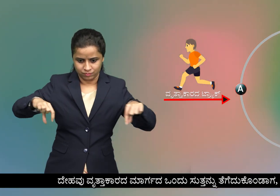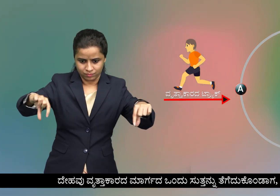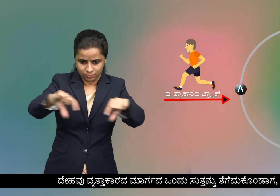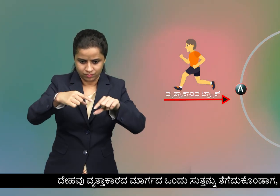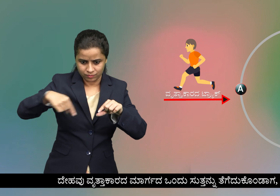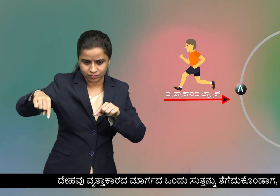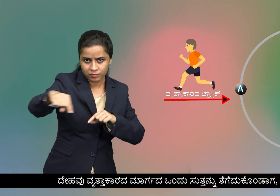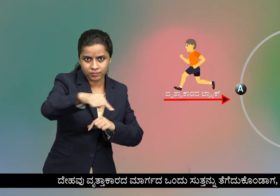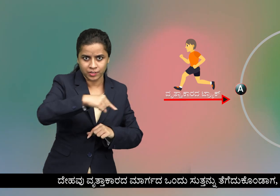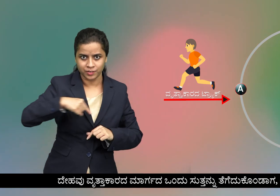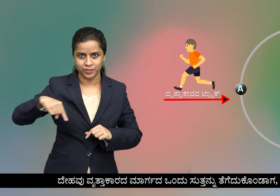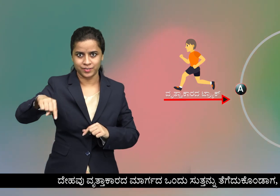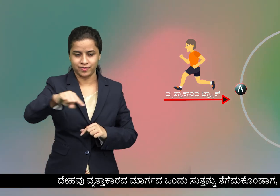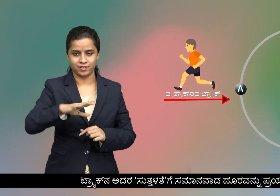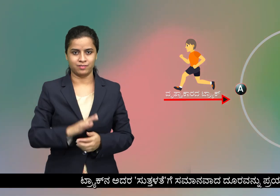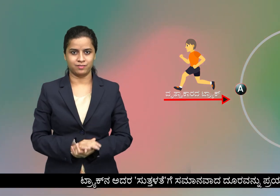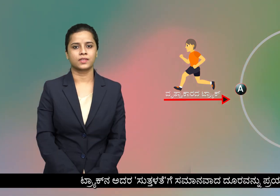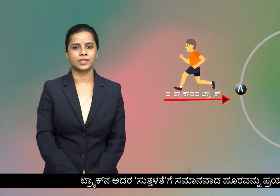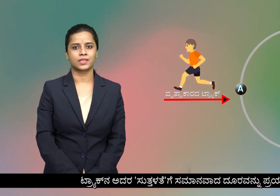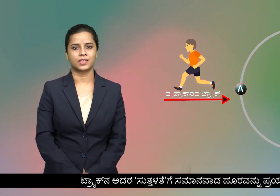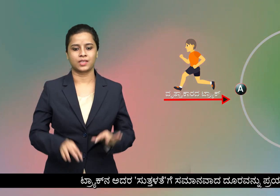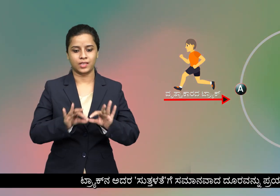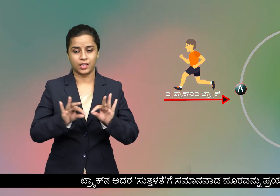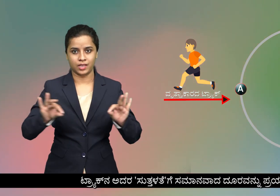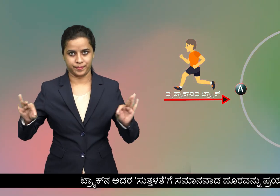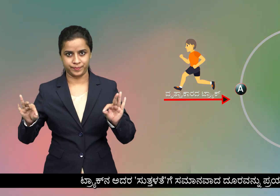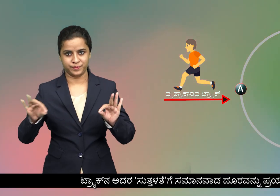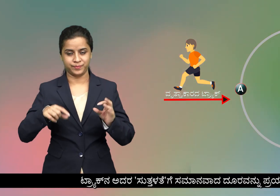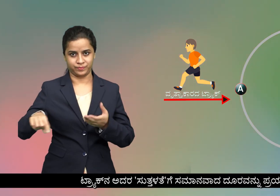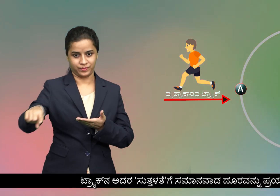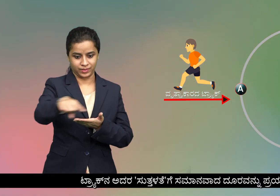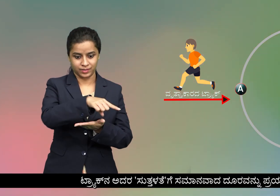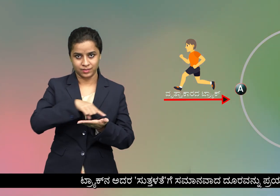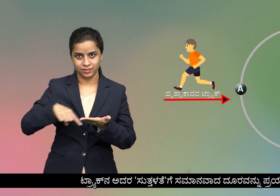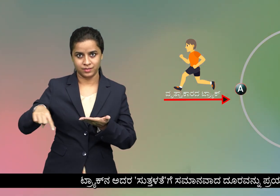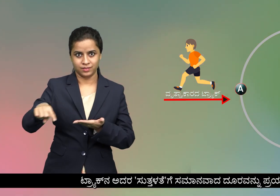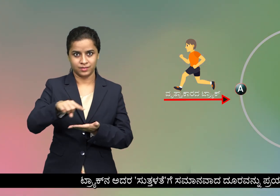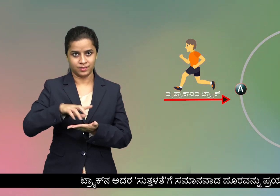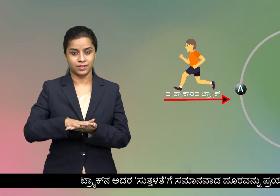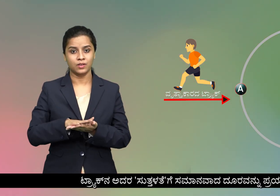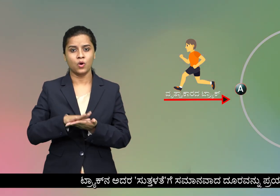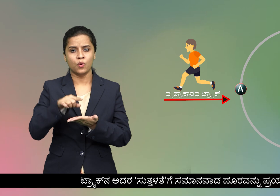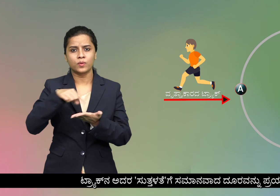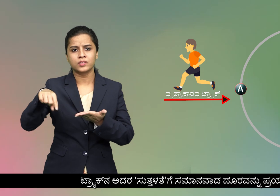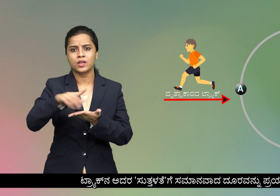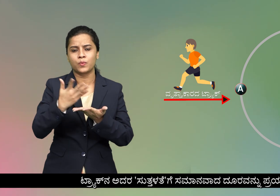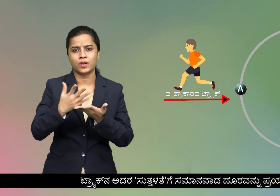ಮಾರ್ಗದ ಒಂದು ಸುತ್ತನ್ನ ತೆಗೆದುಕೊಂಡಾಗ ಅದು ವೃತ್ತಾಕಾರದ ಟ್ರ್ಯಾಕ್ನ ಅದರ ಸುತ್ತಳತೆಗೆ ಸಮಾನವಾದ ದೂರವನ್ನ ಪ್ರಯಾಣಿಸುತ್ತದೆ.